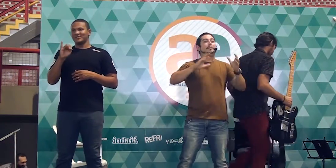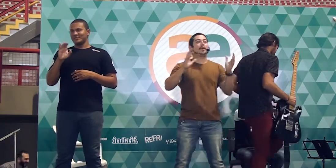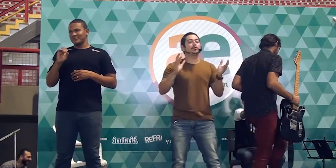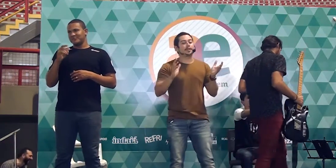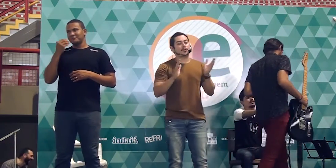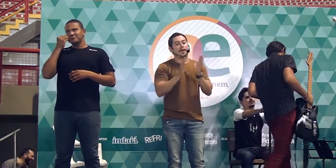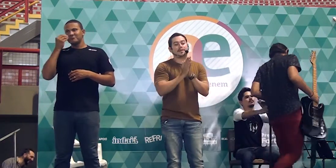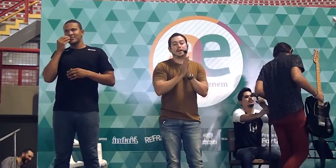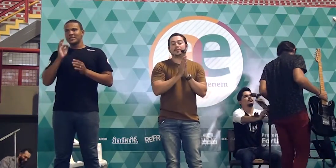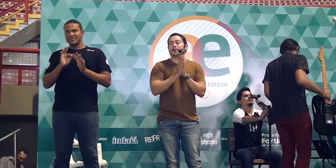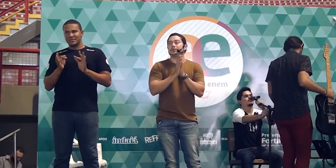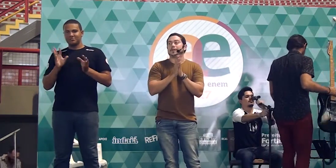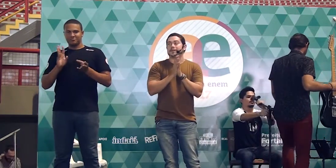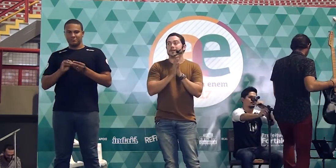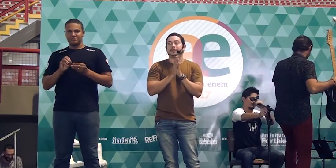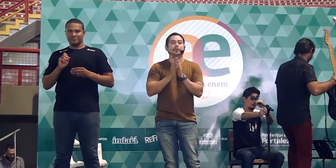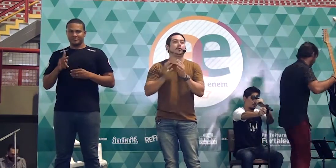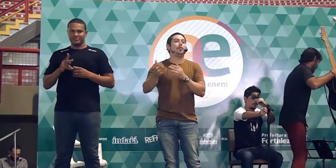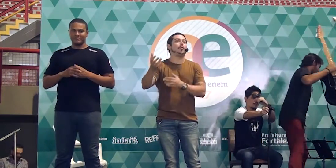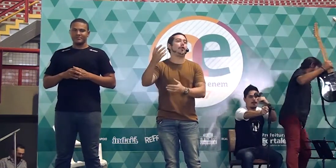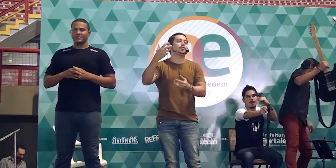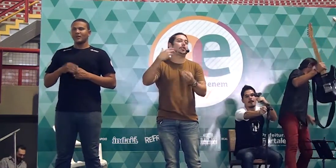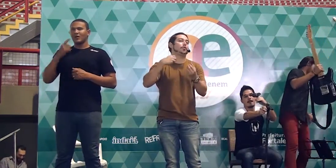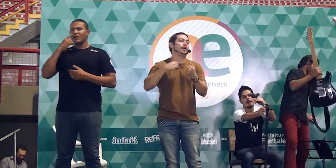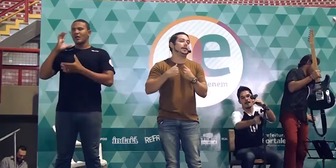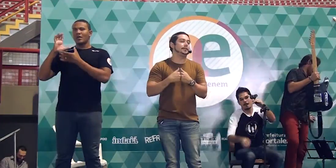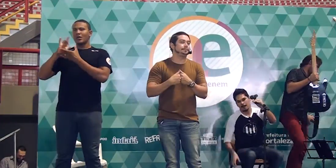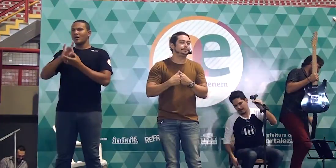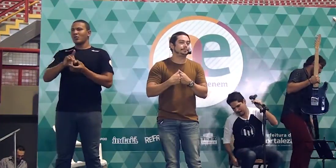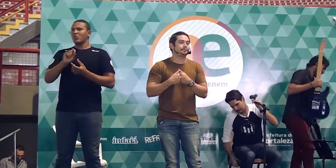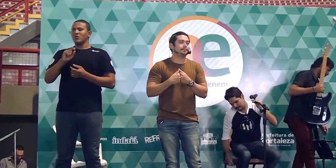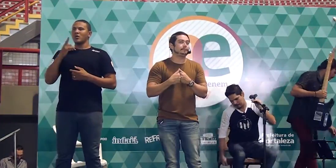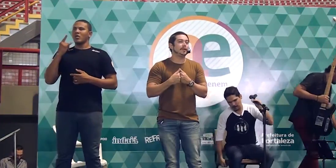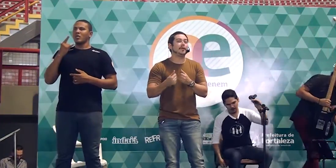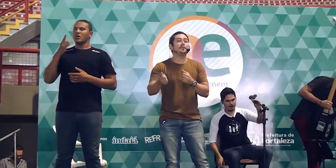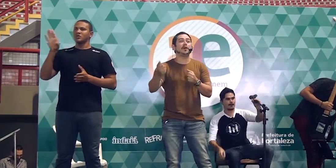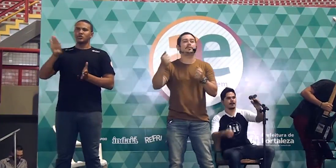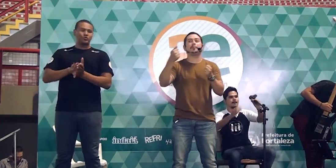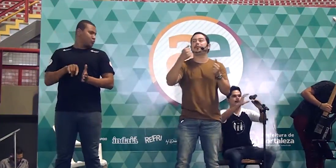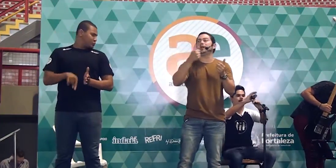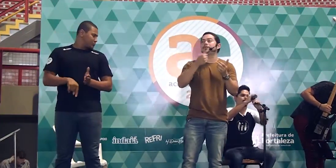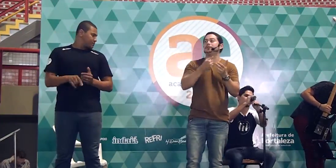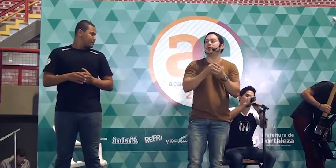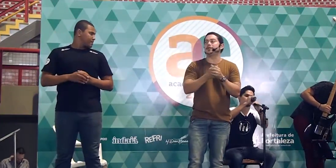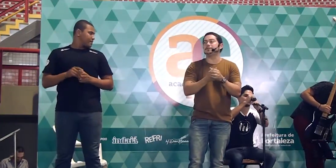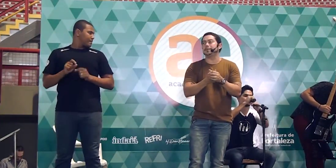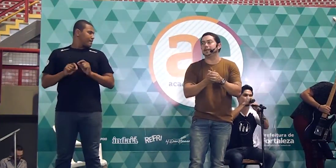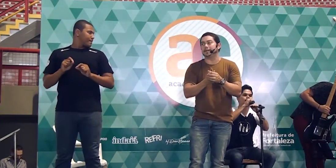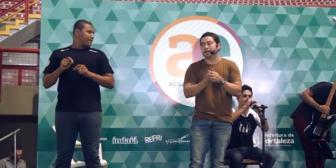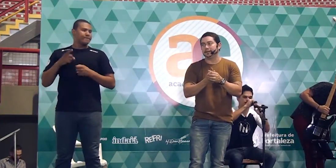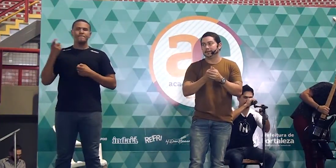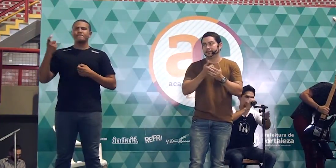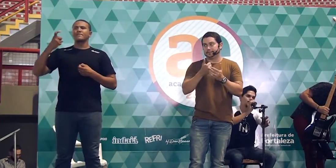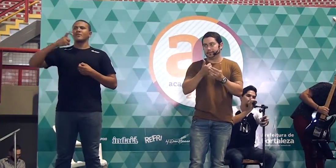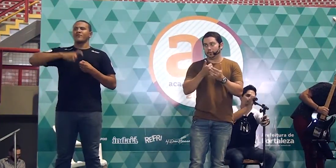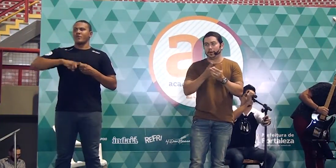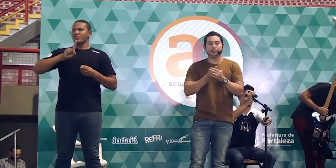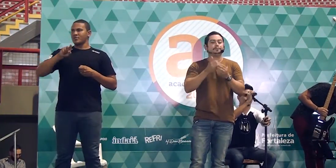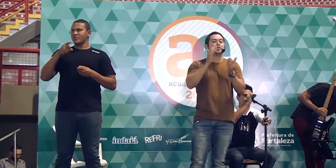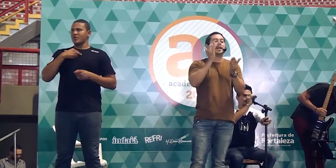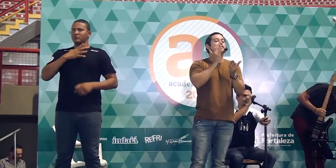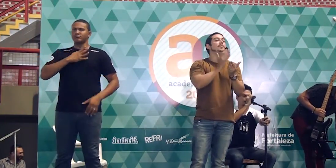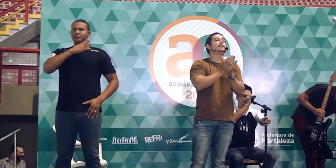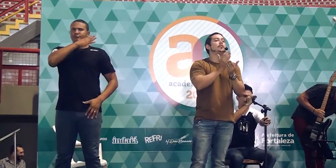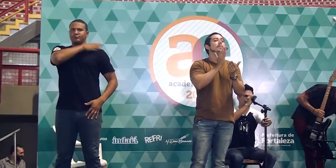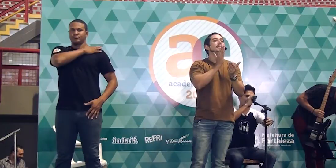assim, para contextualizar o que está acontecendo e como o rock chegou aqui, vamos voltar para o finalzinho do regime militar. Tranquilo?